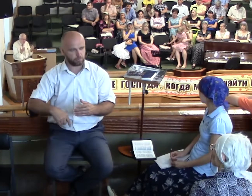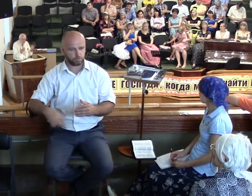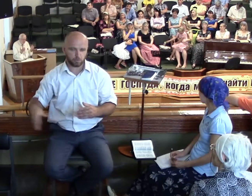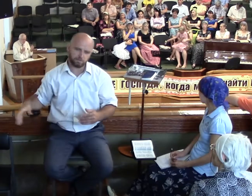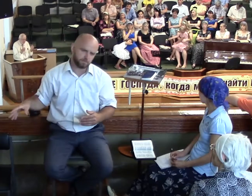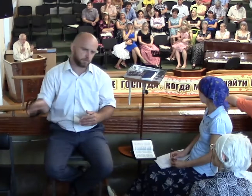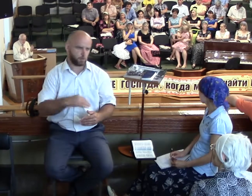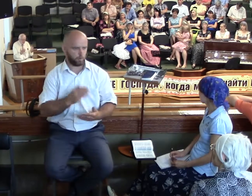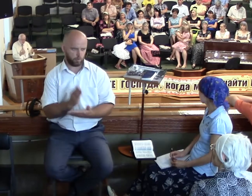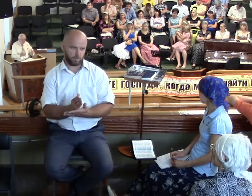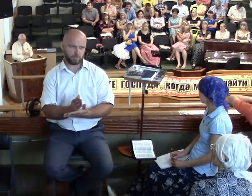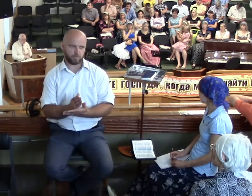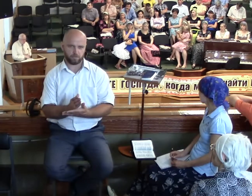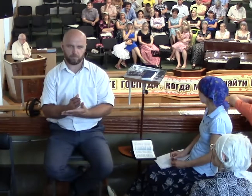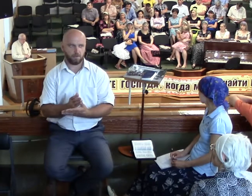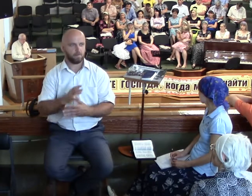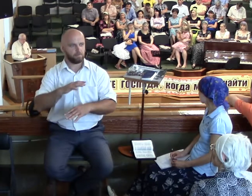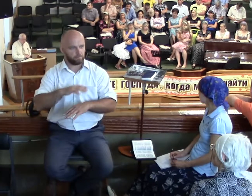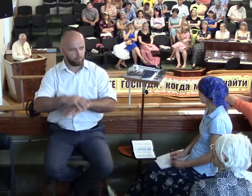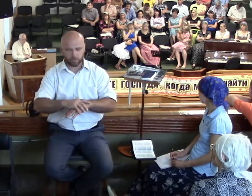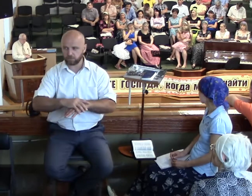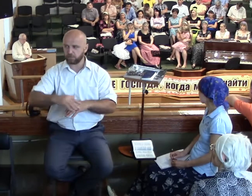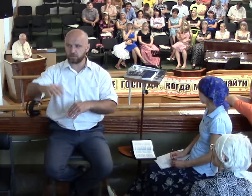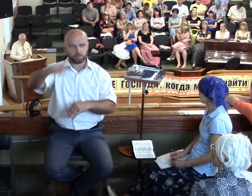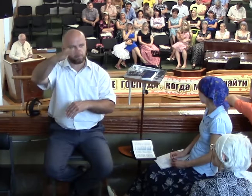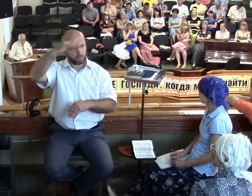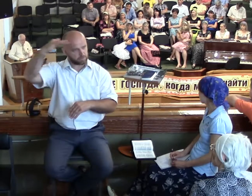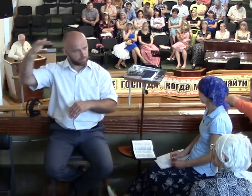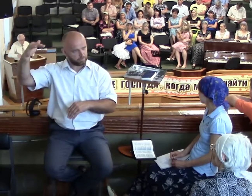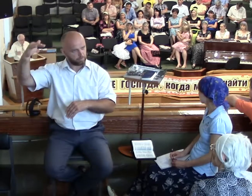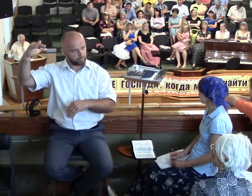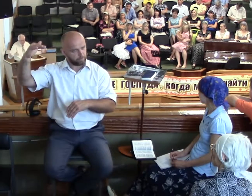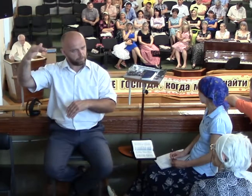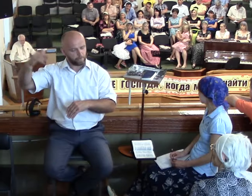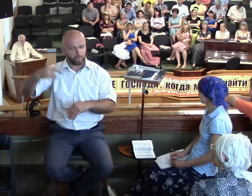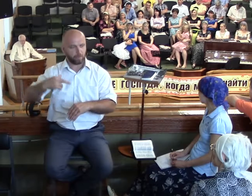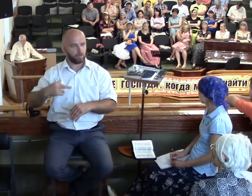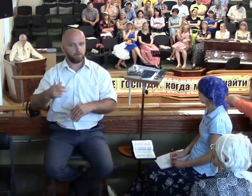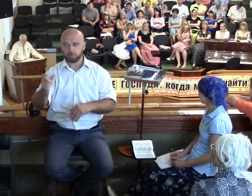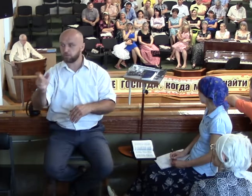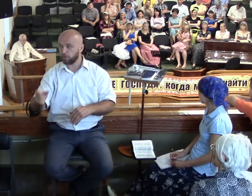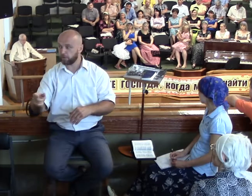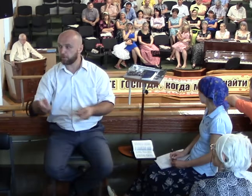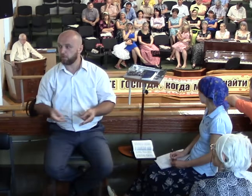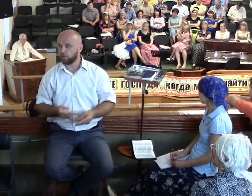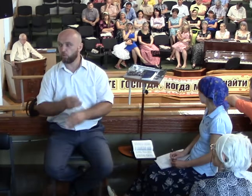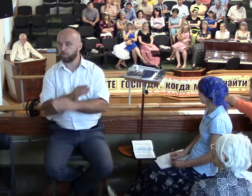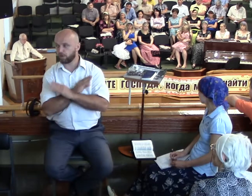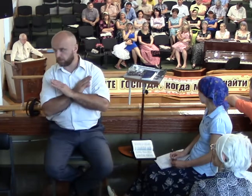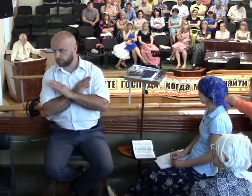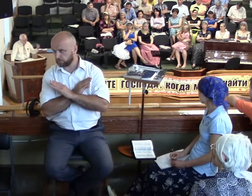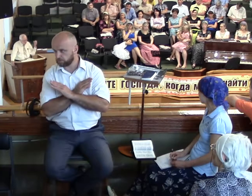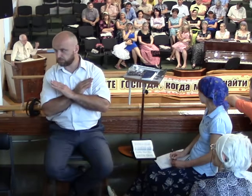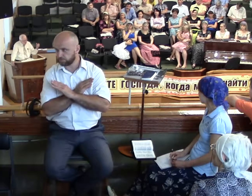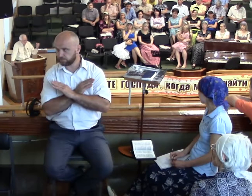имею и что я должен буду оставить. Человек умирает, а вещи его остаются.